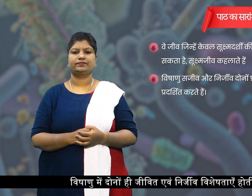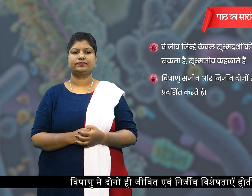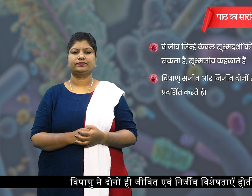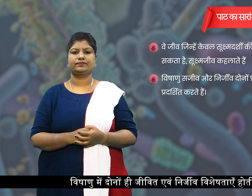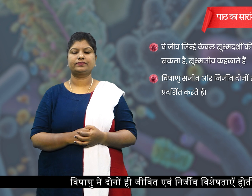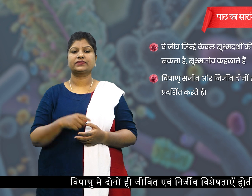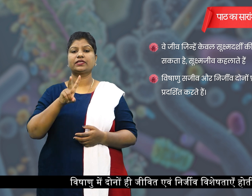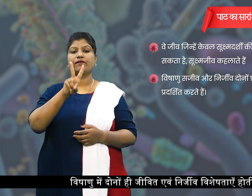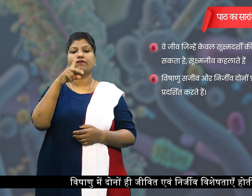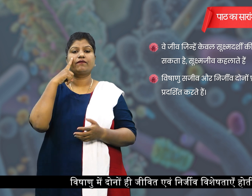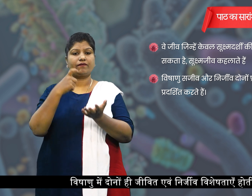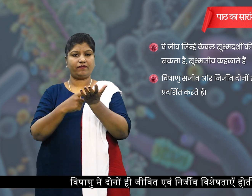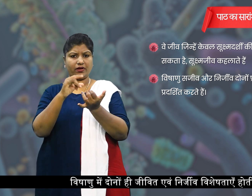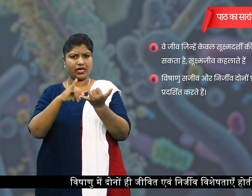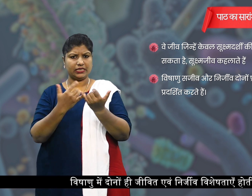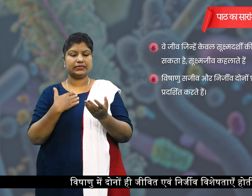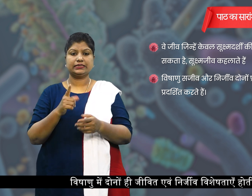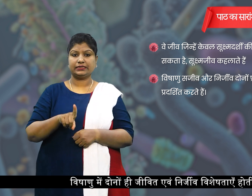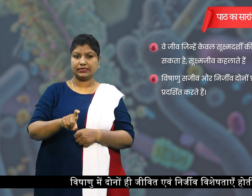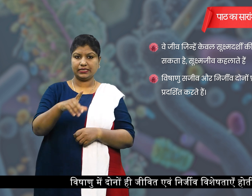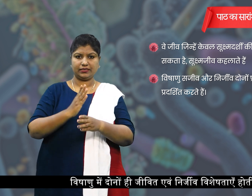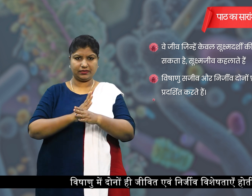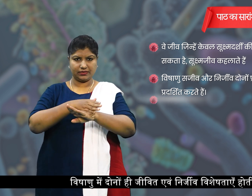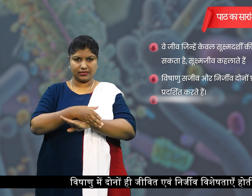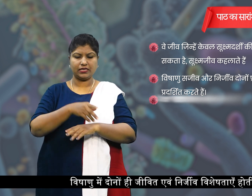विषाणु में दोनों ही जीवित एवं निर्जीव विशेषताएं होती हैं।